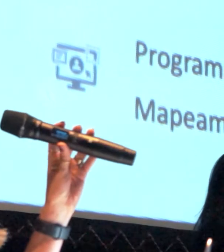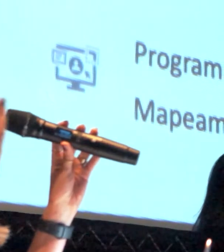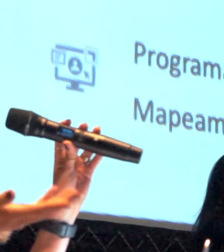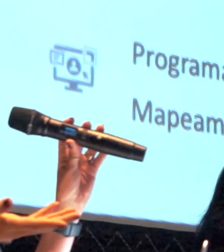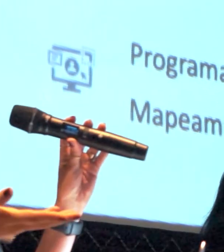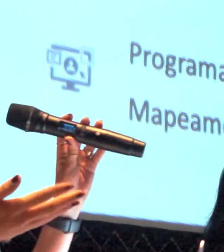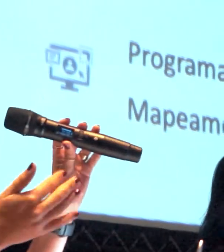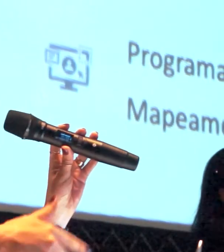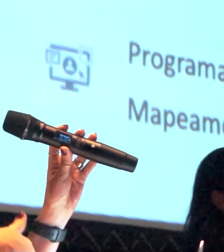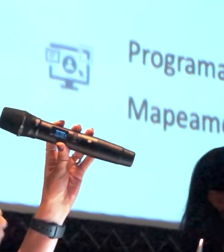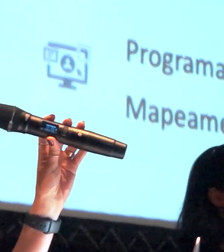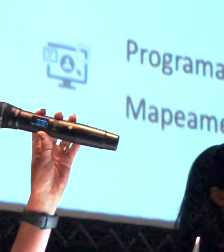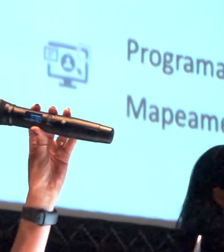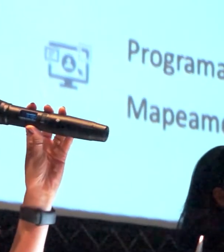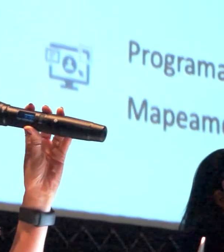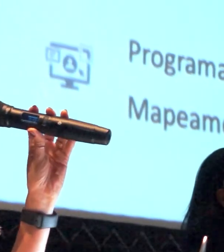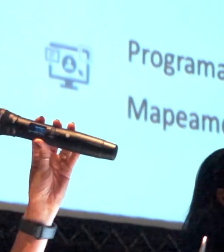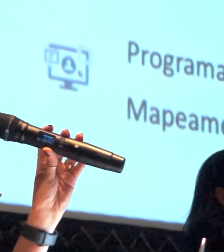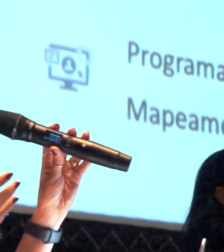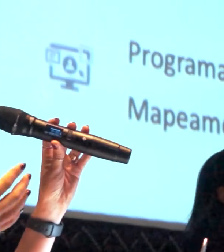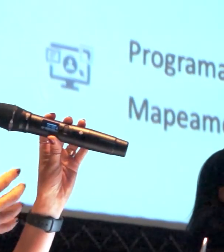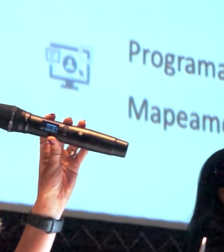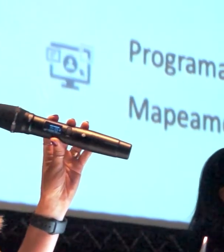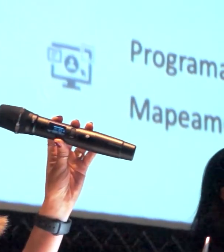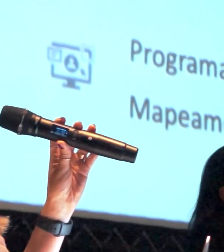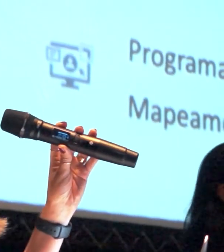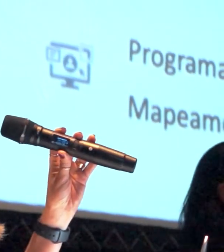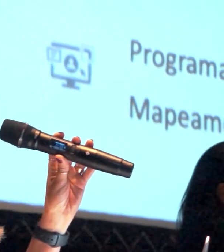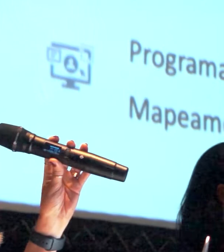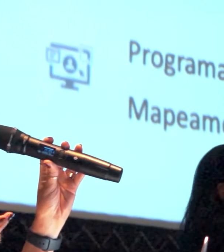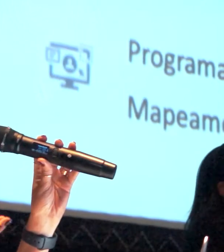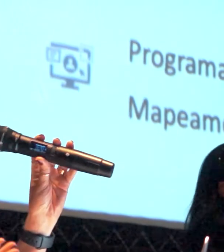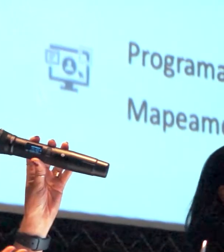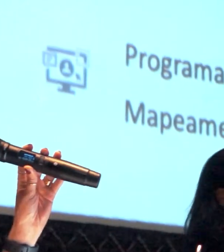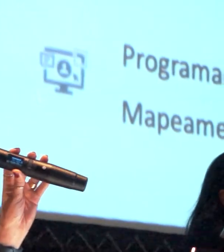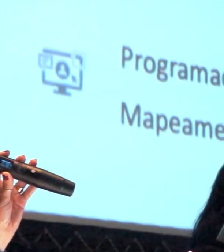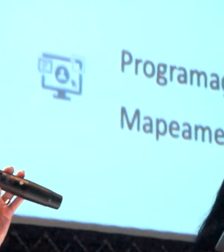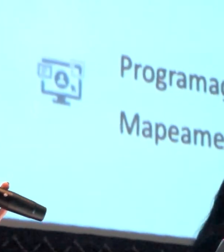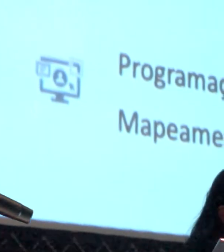das próteses auditivas implantáveis, do implante coclear, ela acontece, né, pelo médico